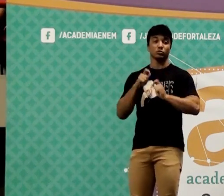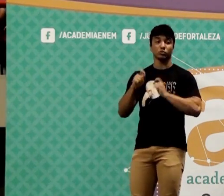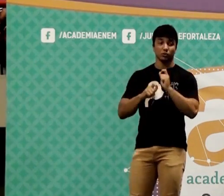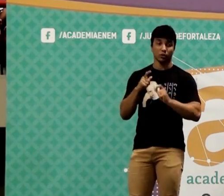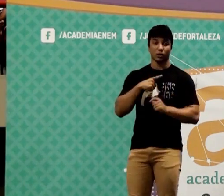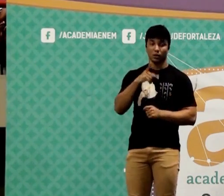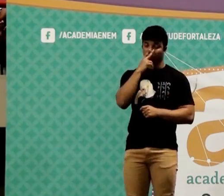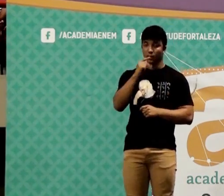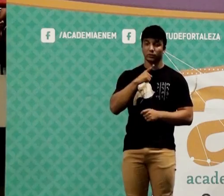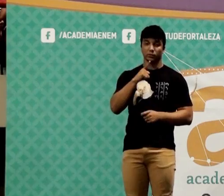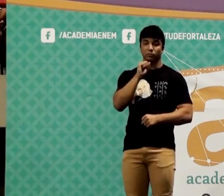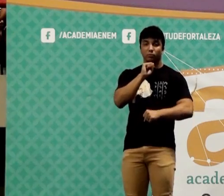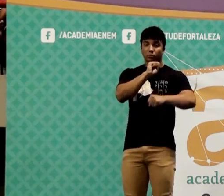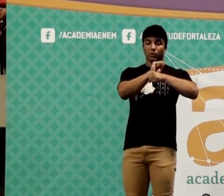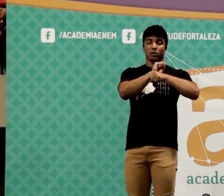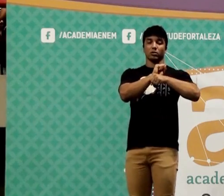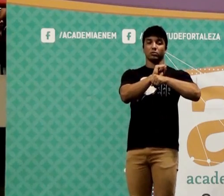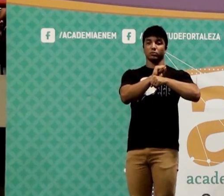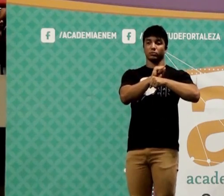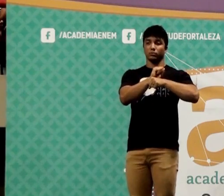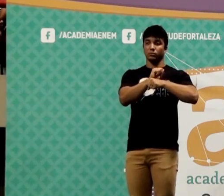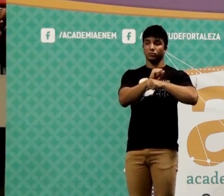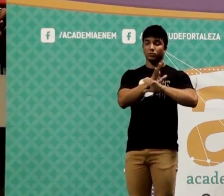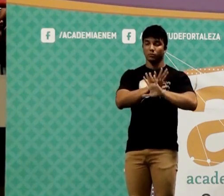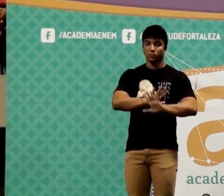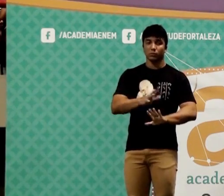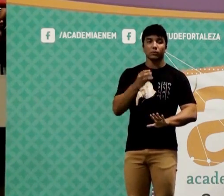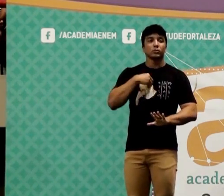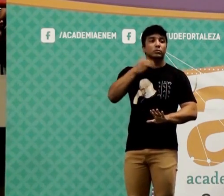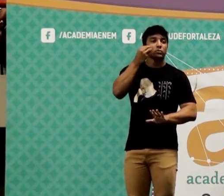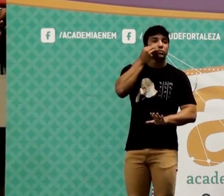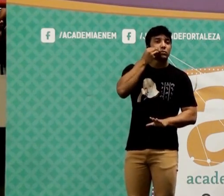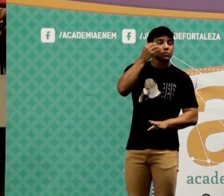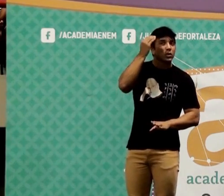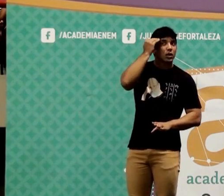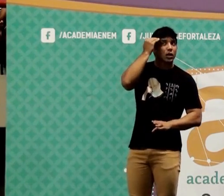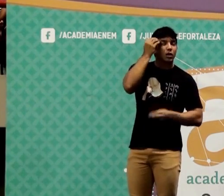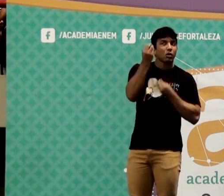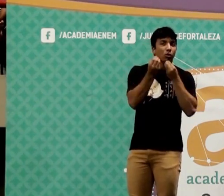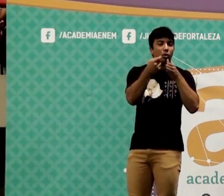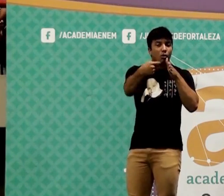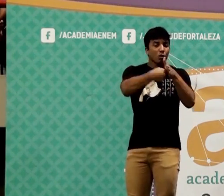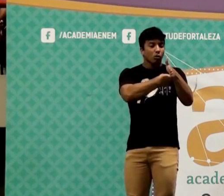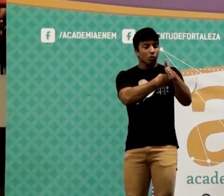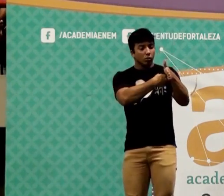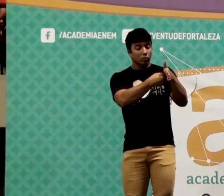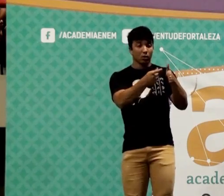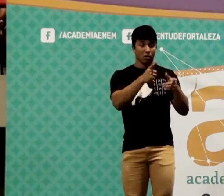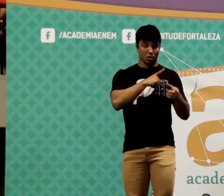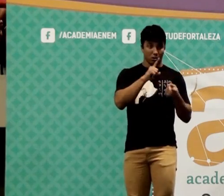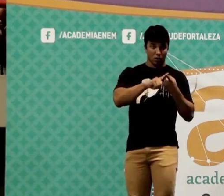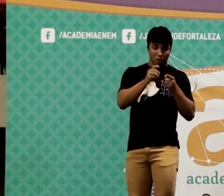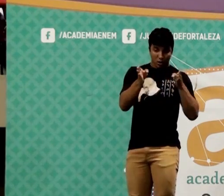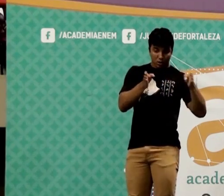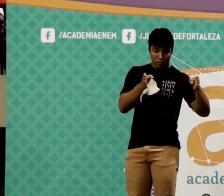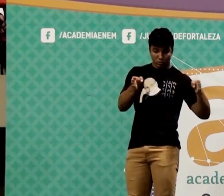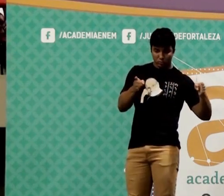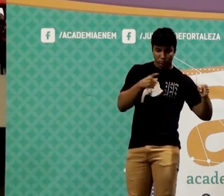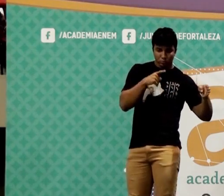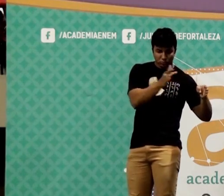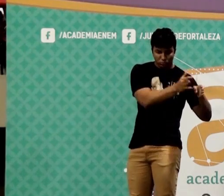o Egito não é na Europa, os professores de geografia de vocês vão ficar muito magoados com vossas pessoas. Tá certo? O